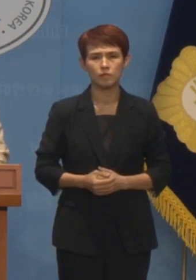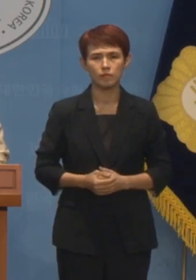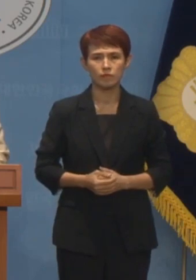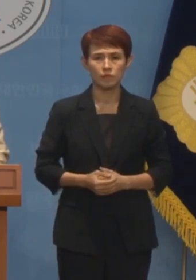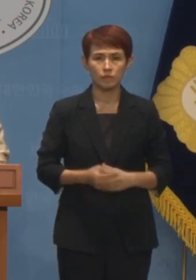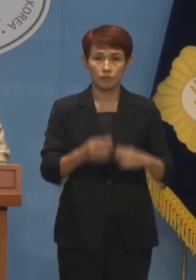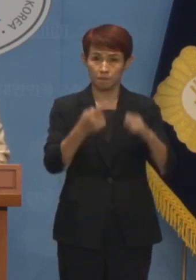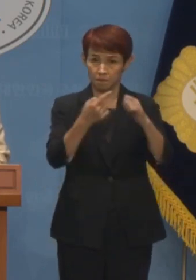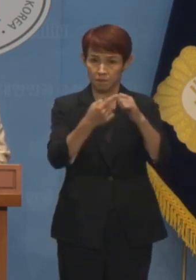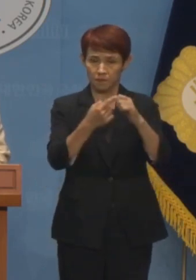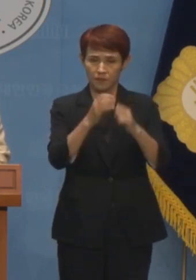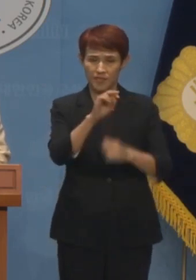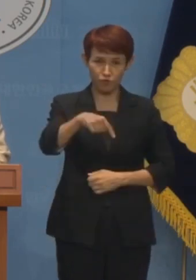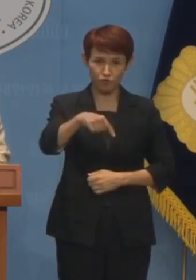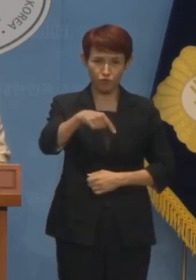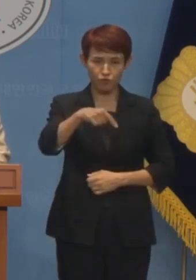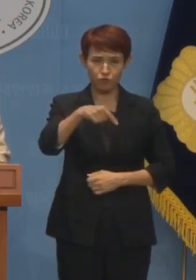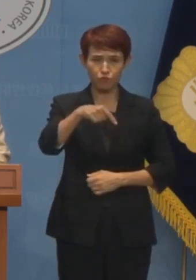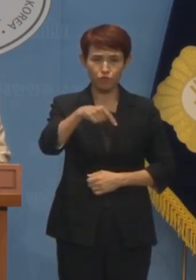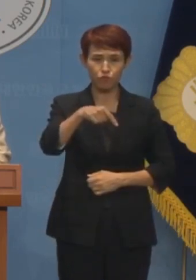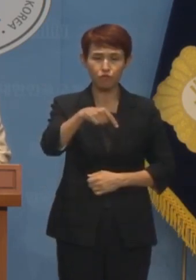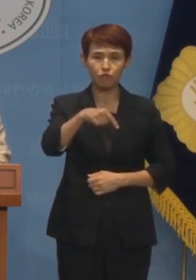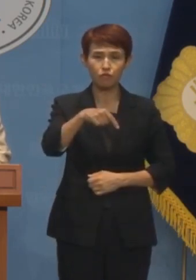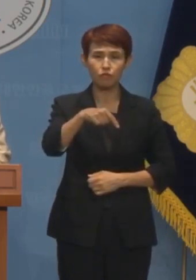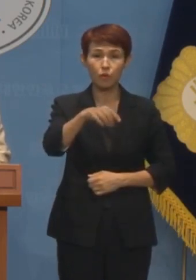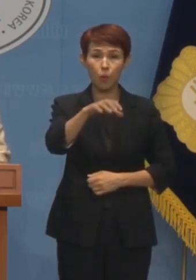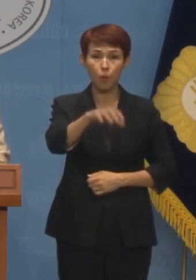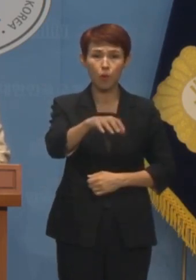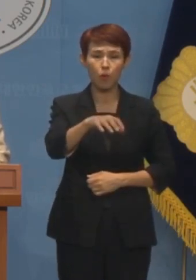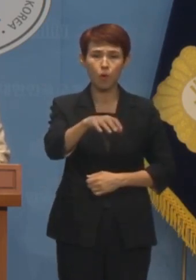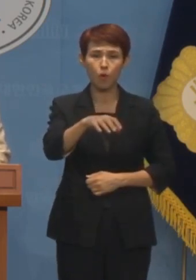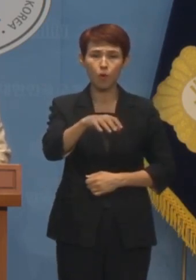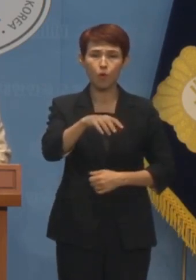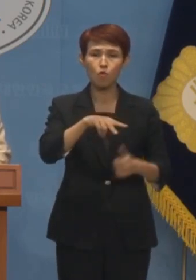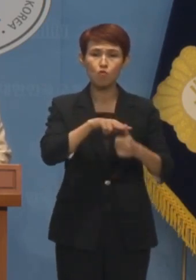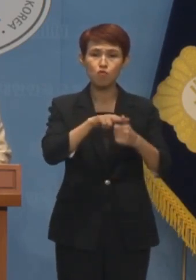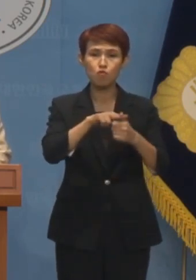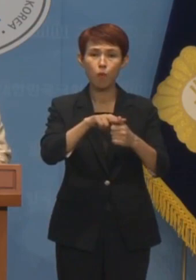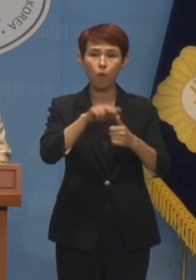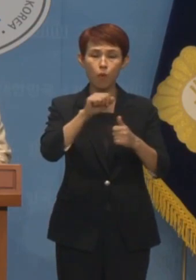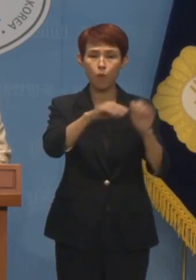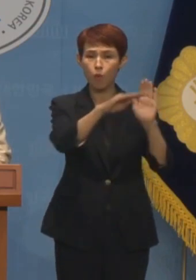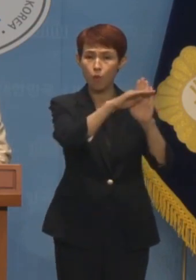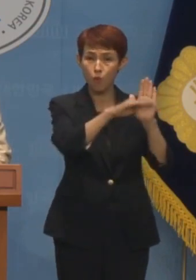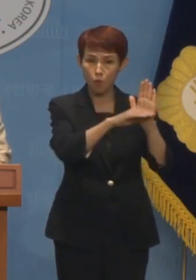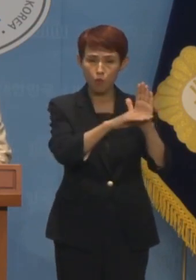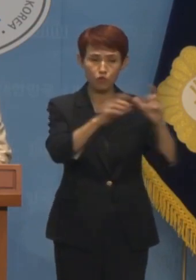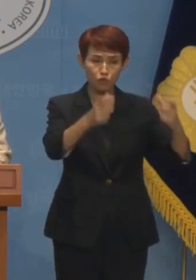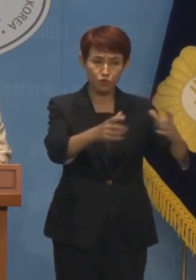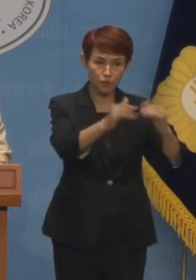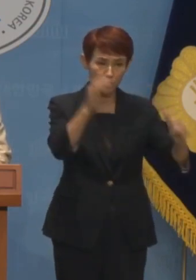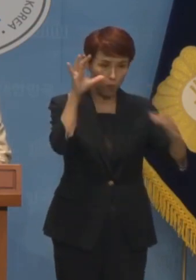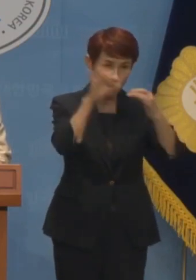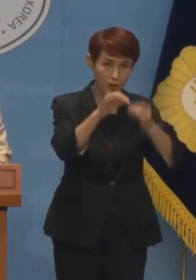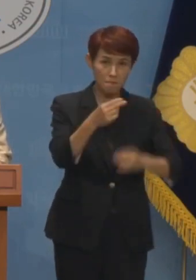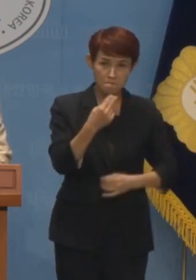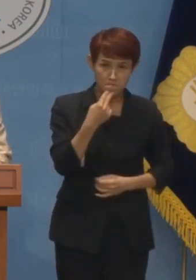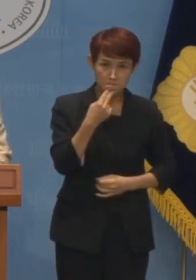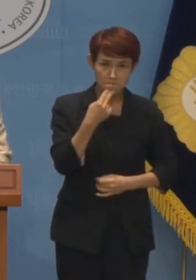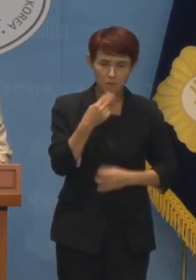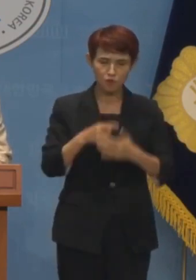첫째, 정부는 양구 수입촌 건설 후보지 발표에 대해서 주민 공감 없이 추진하지